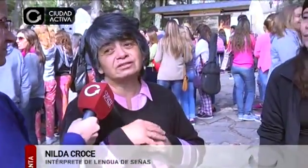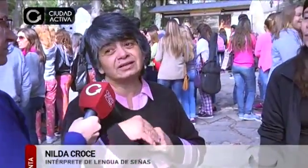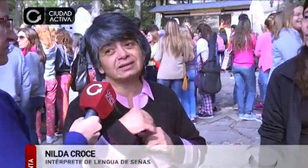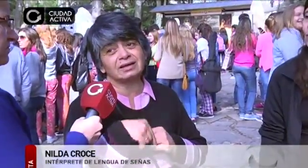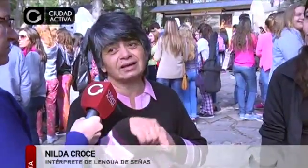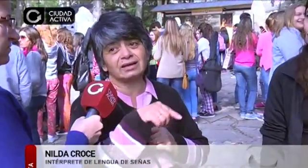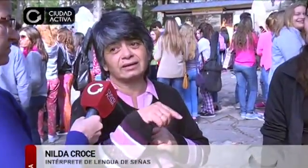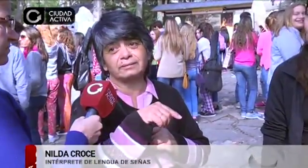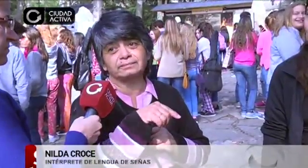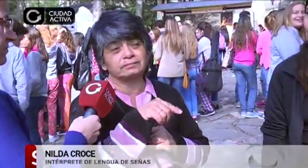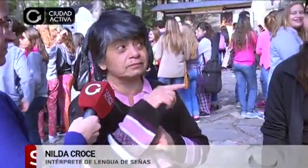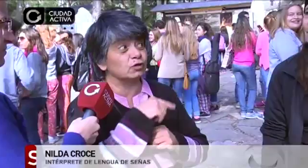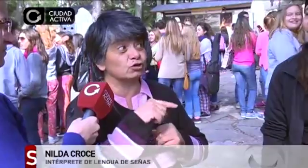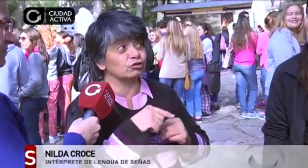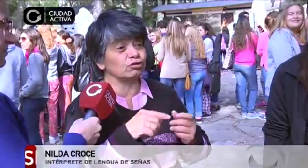Entonces,